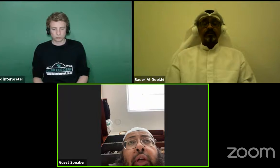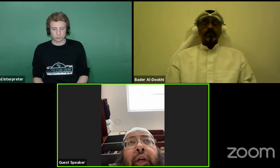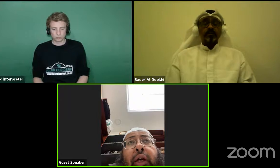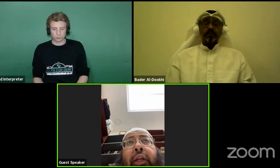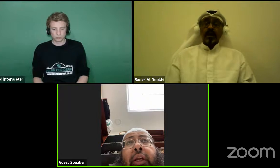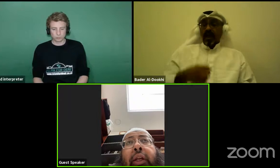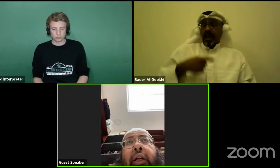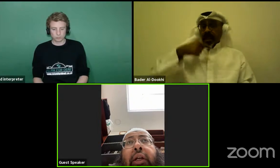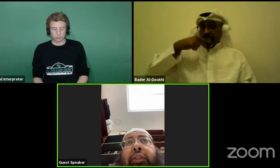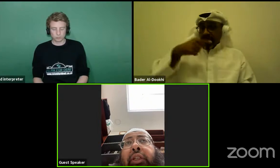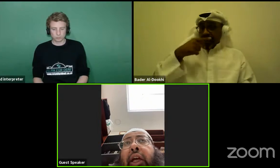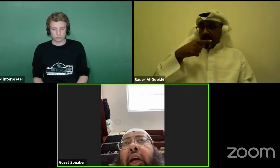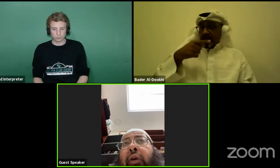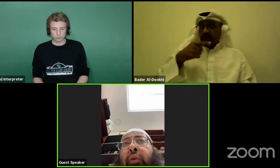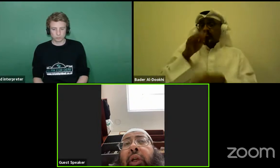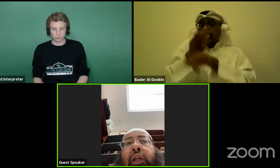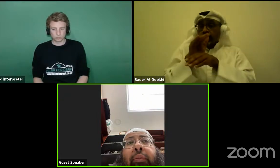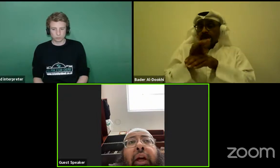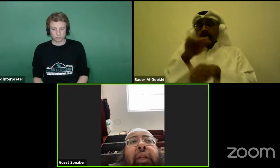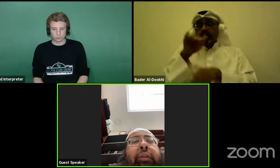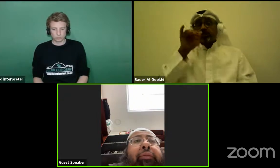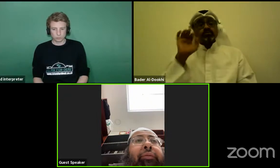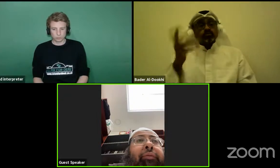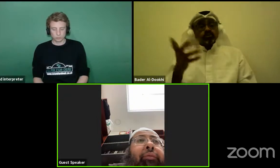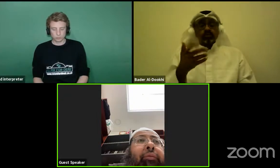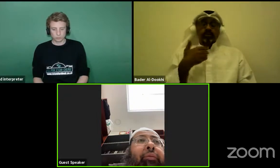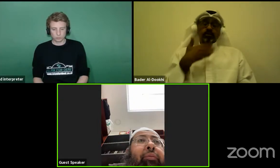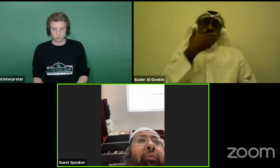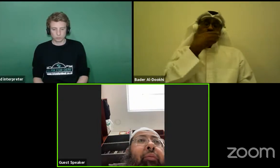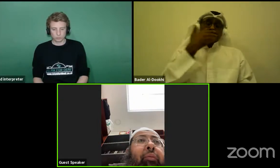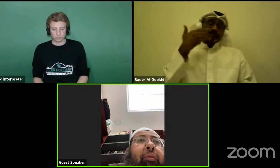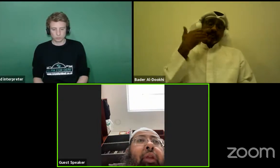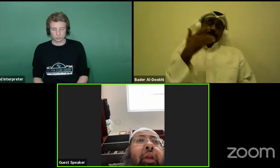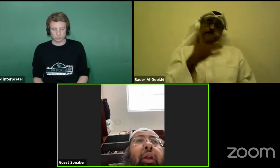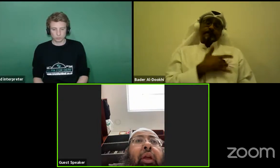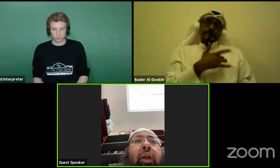اليوم عن الصيام والإيمان.